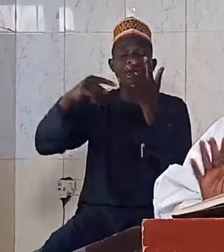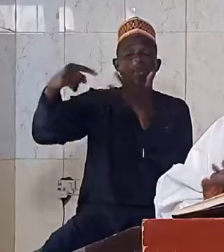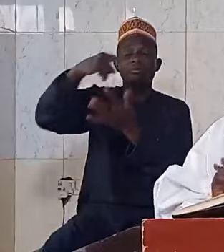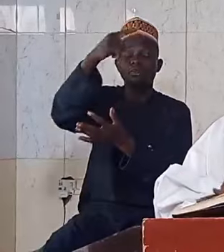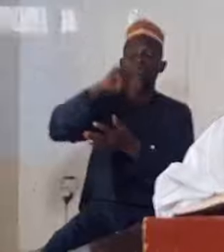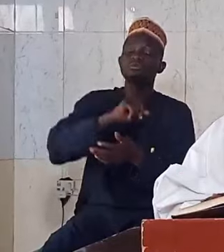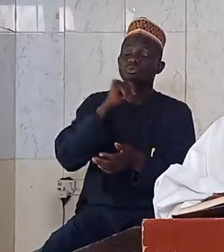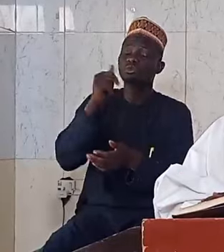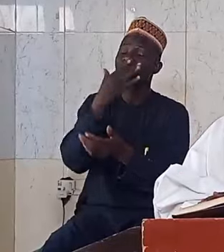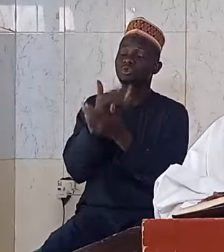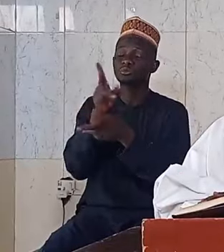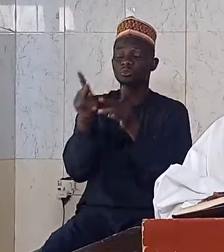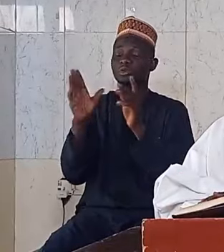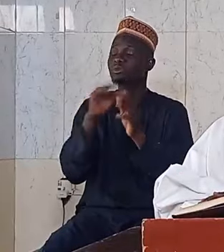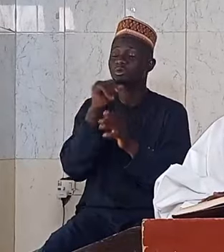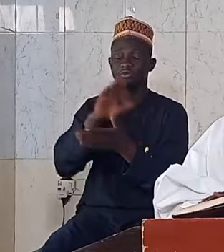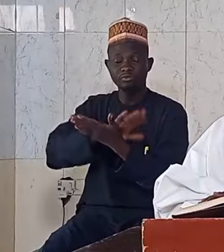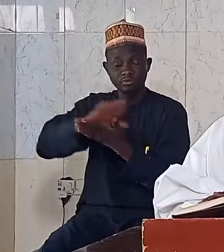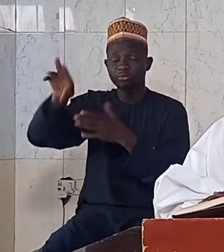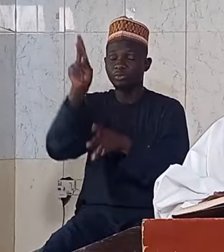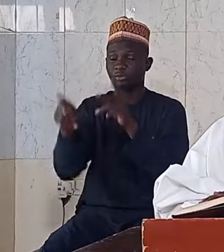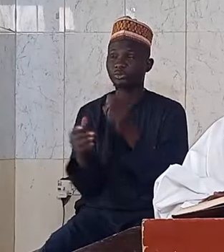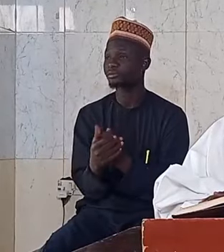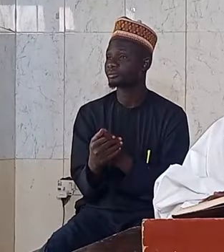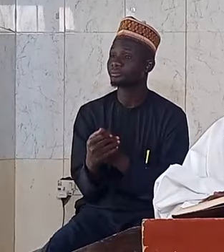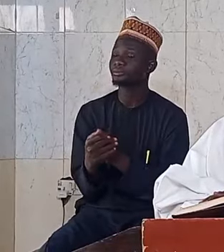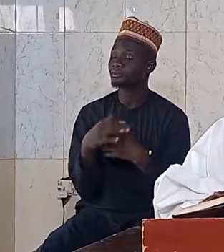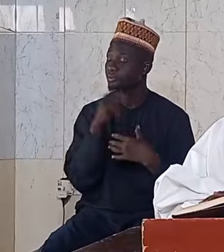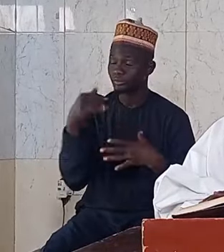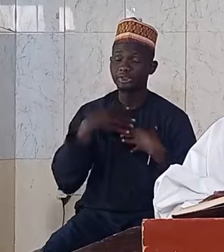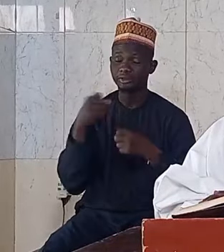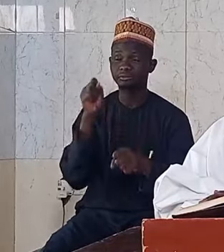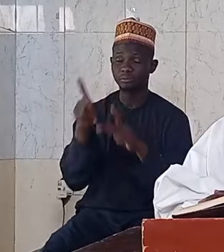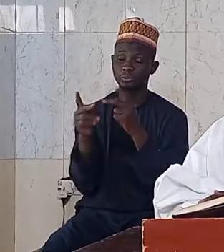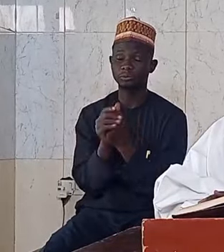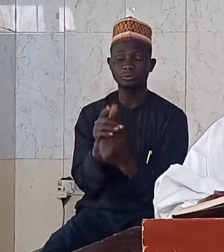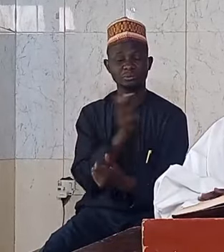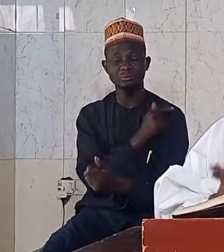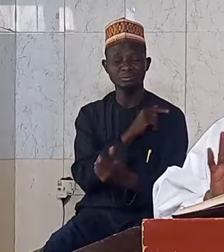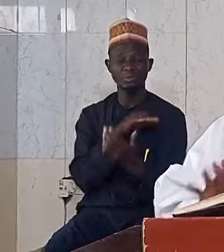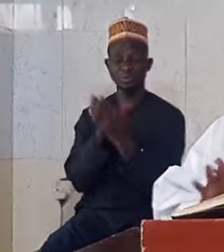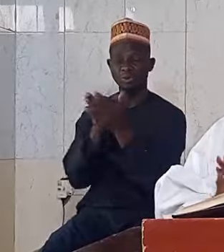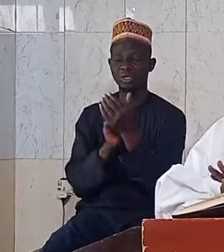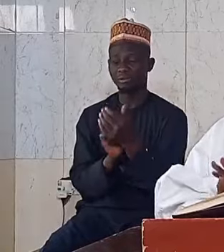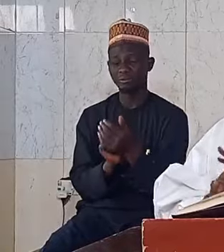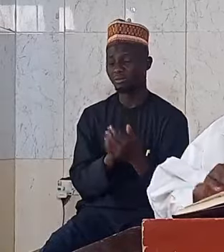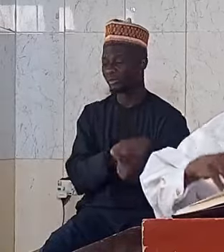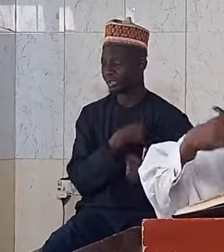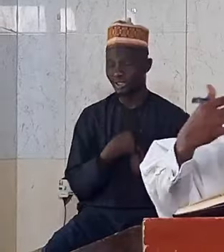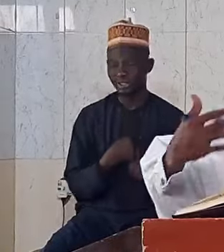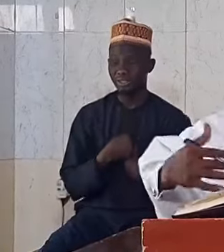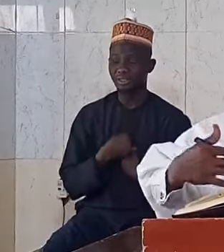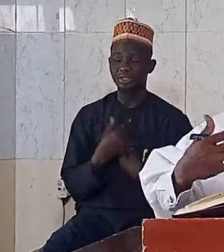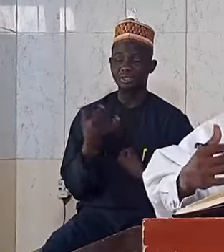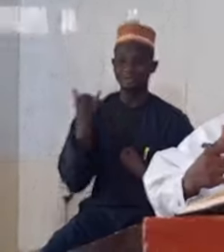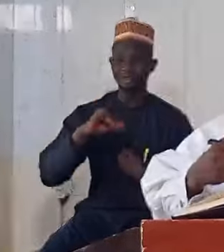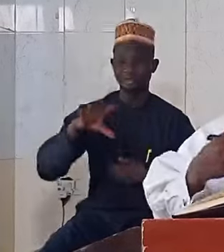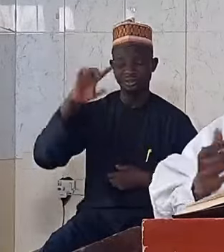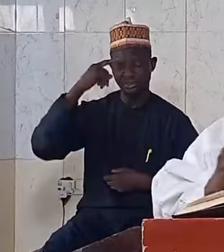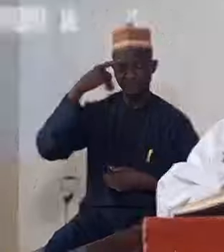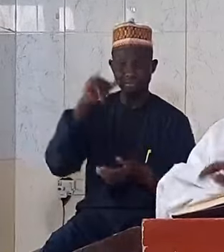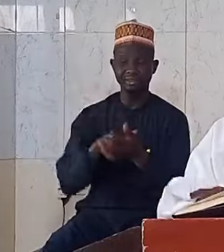masu rauni shine ma'anan mustad'af eh mustad'af wanda aka raunatar da shi ma'ana aka dauke shi a